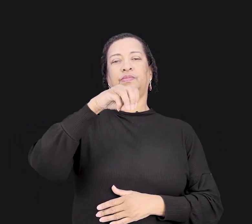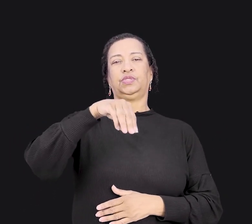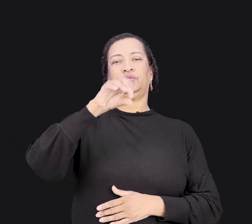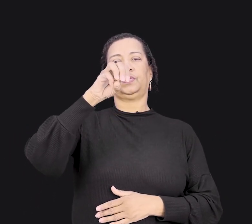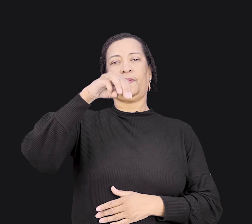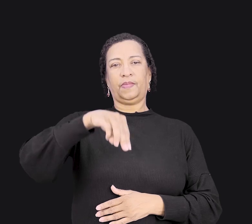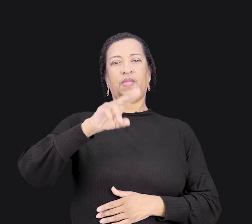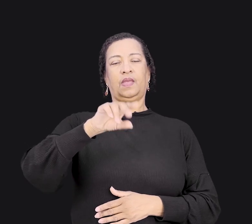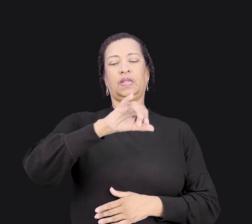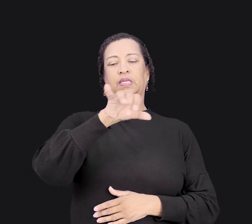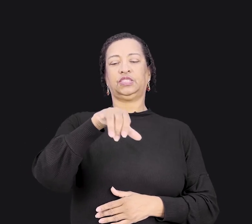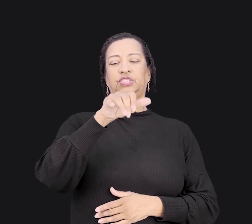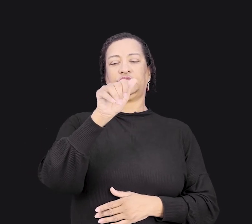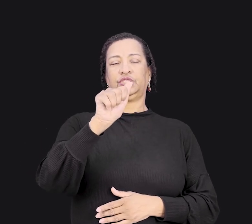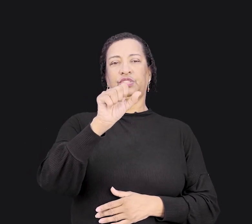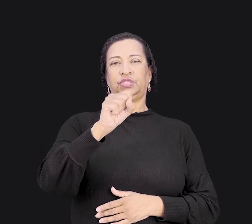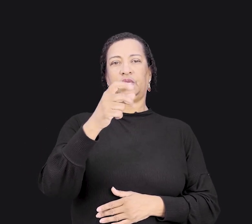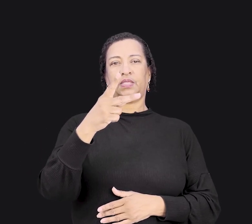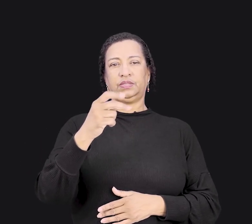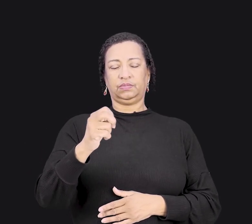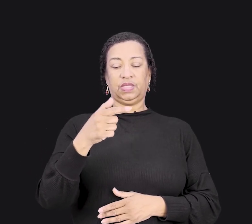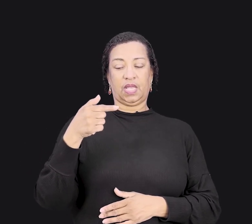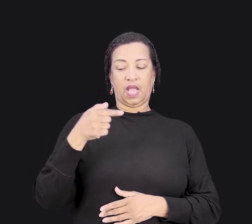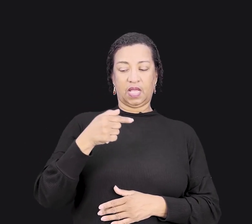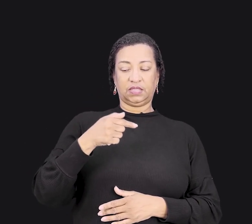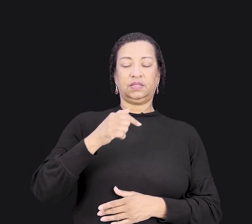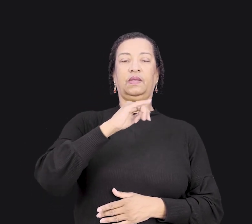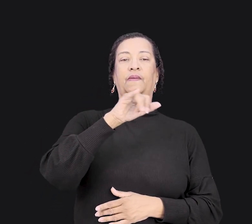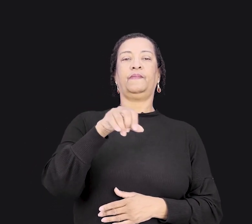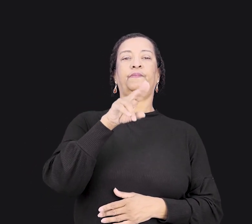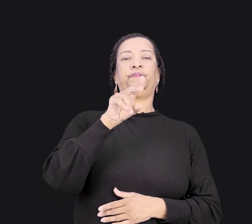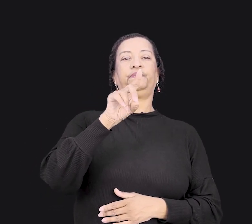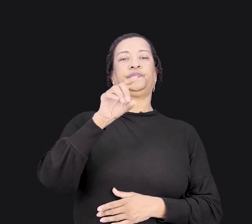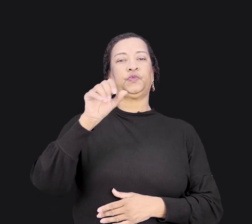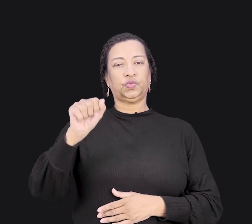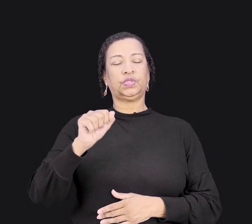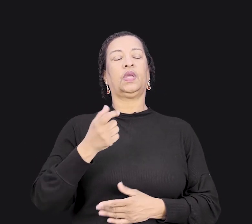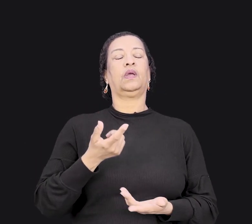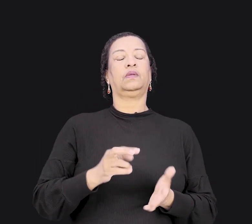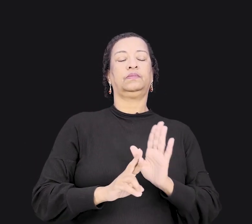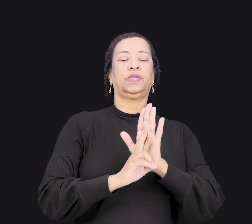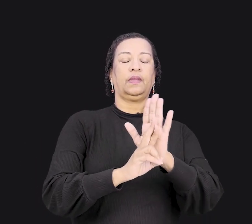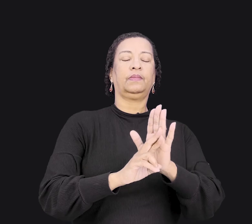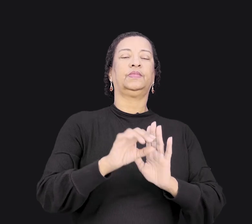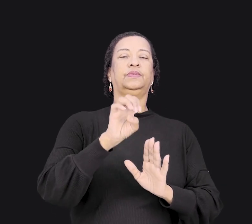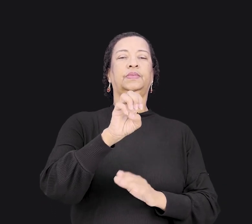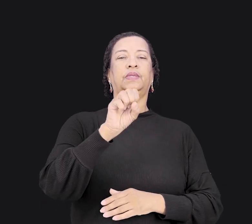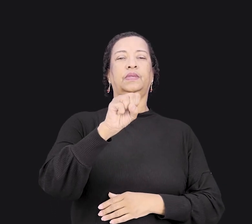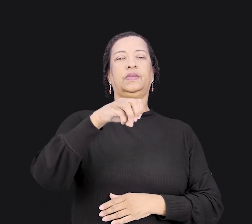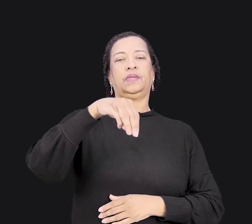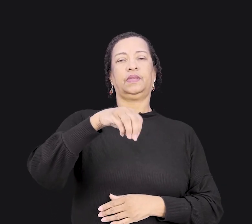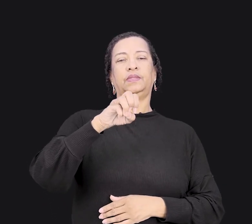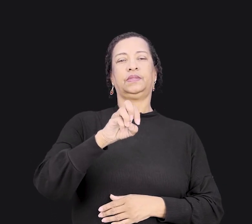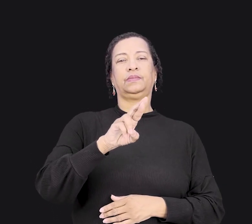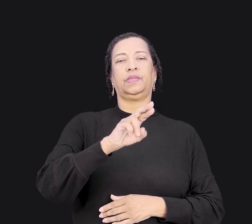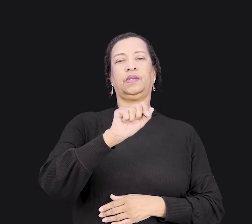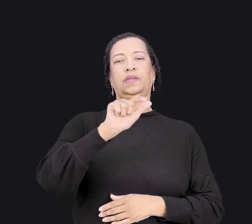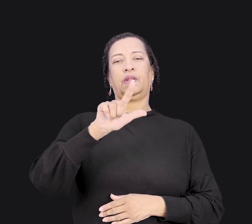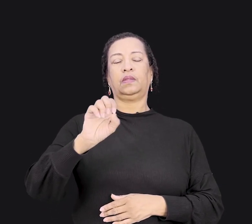A 7ª tribo era Judá, e era representada pela pedra esmeralda. Todos esses nomes em hebraico têm um